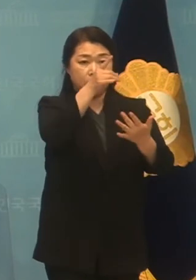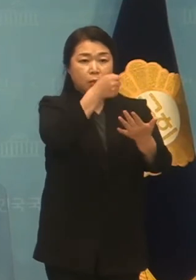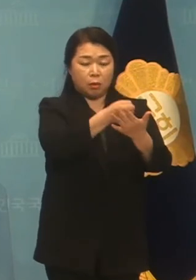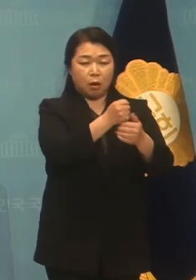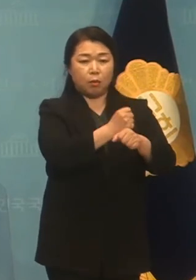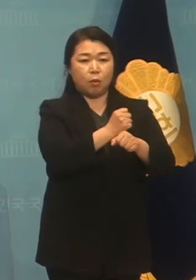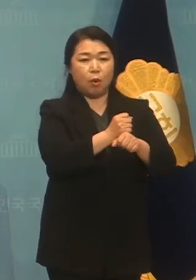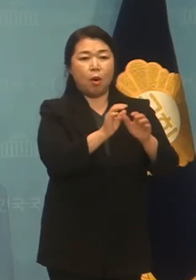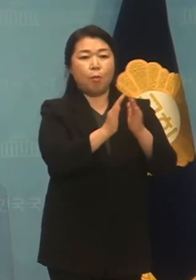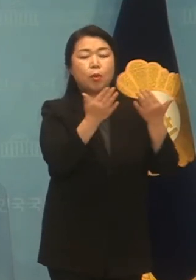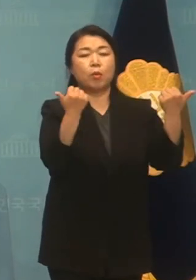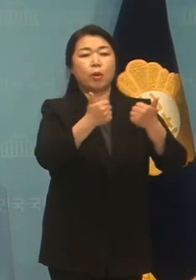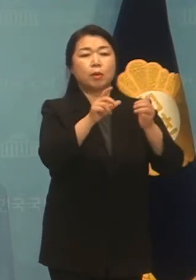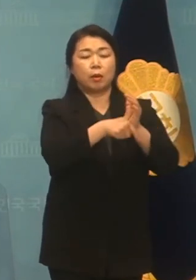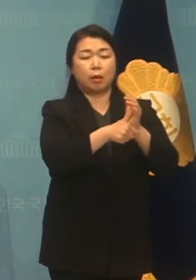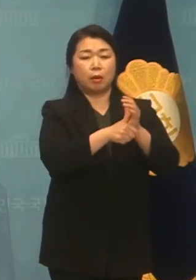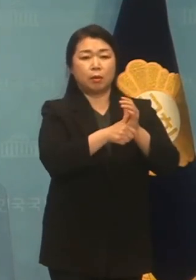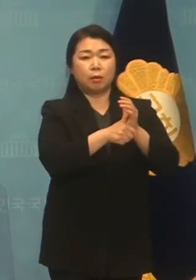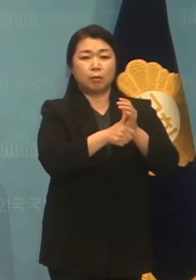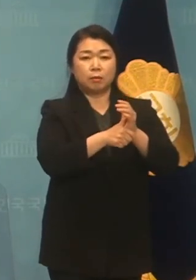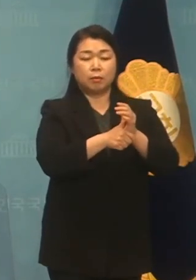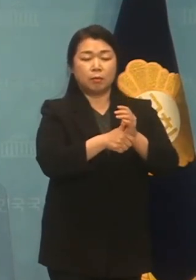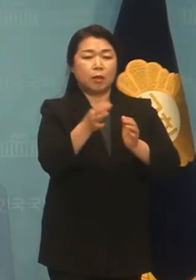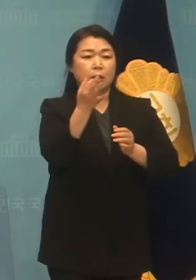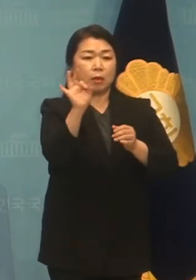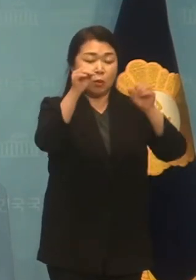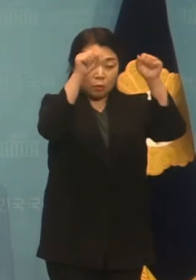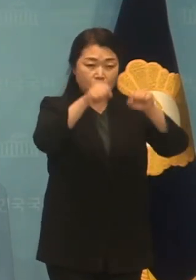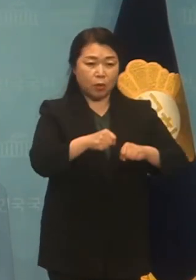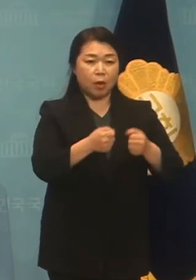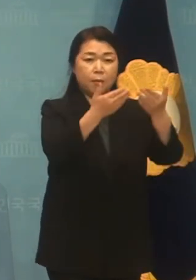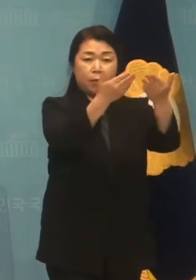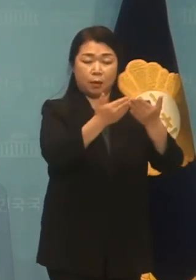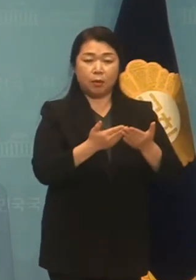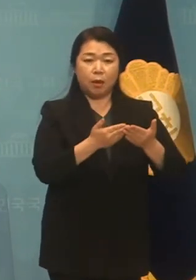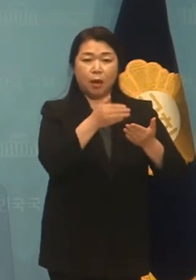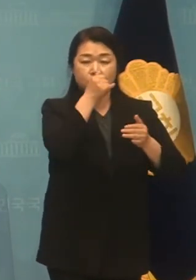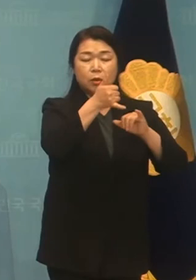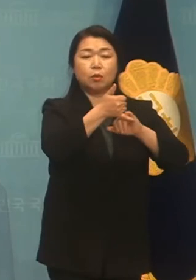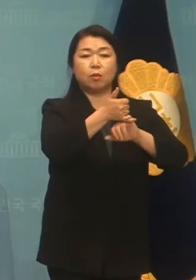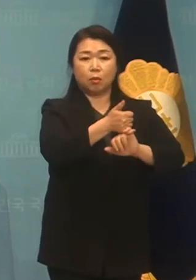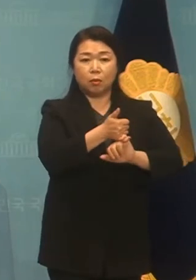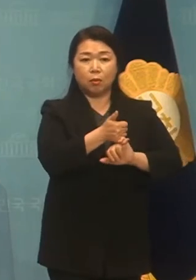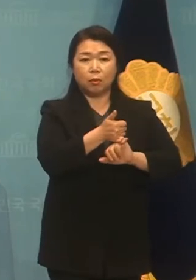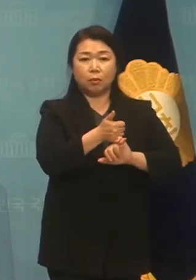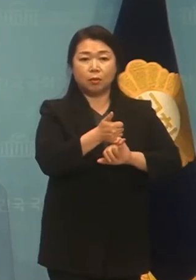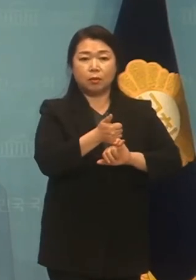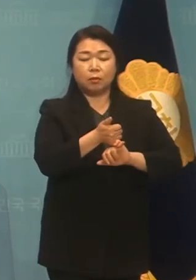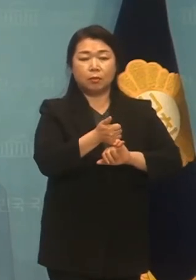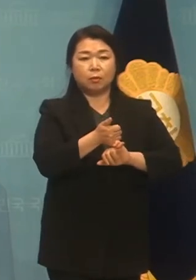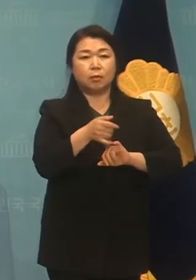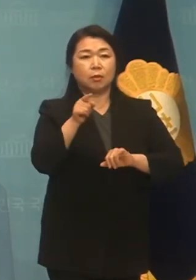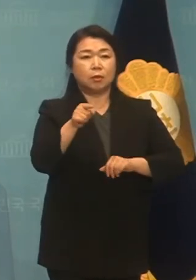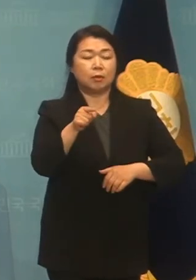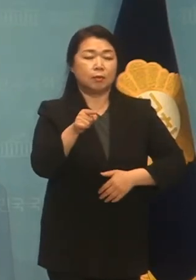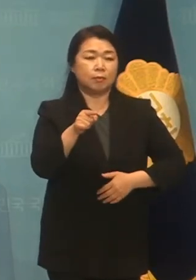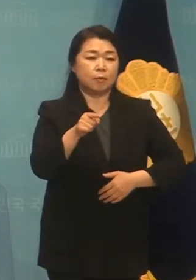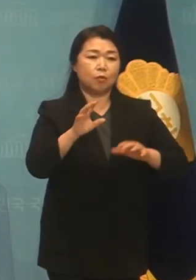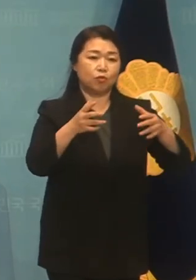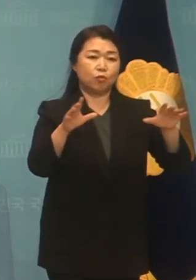채택하고 본회의에서 인준 동의를 동의안을 빨리 인준해서